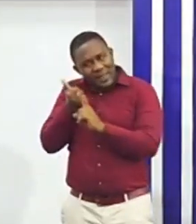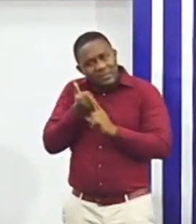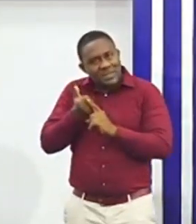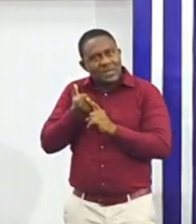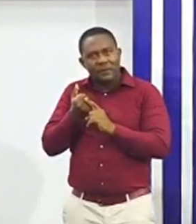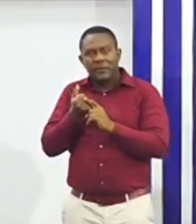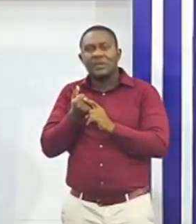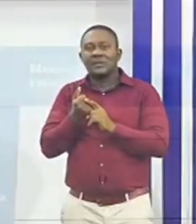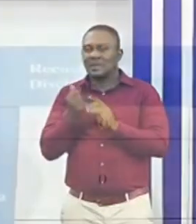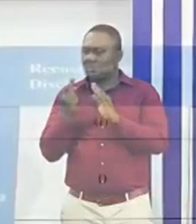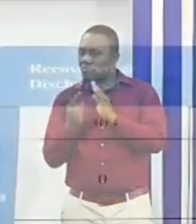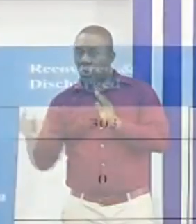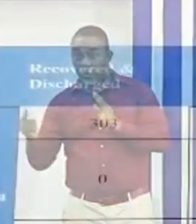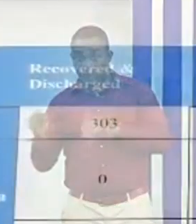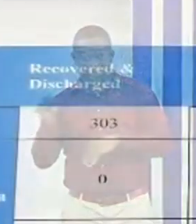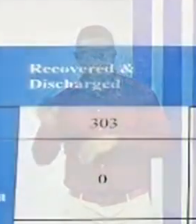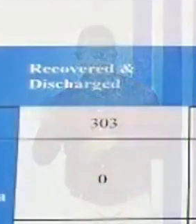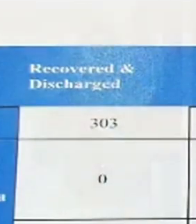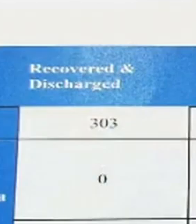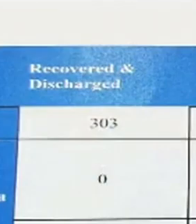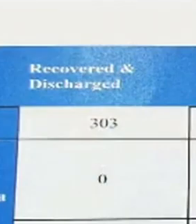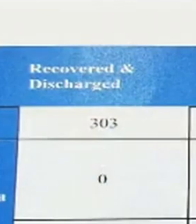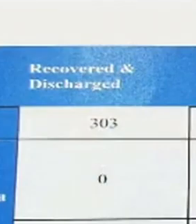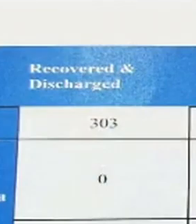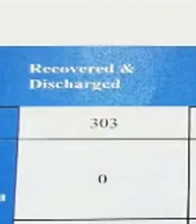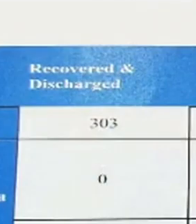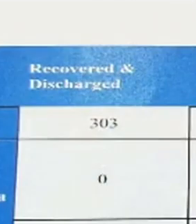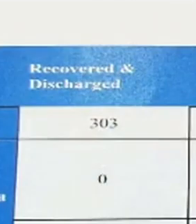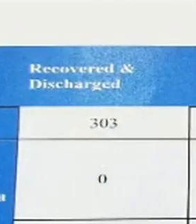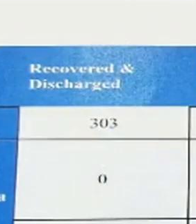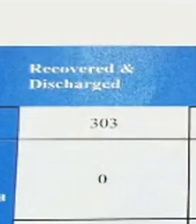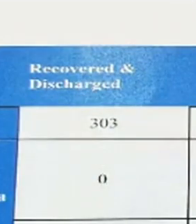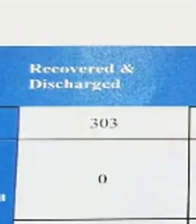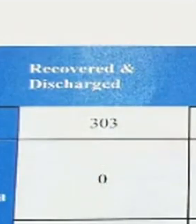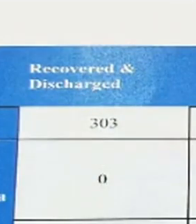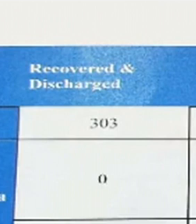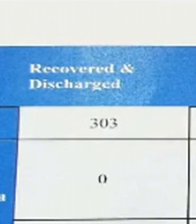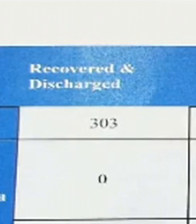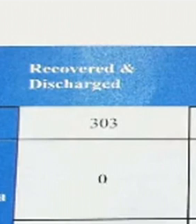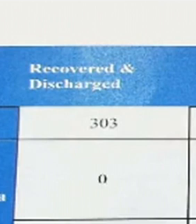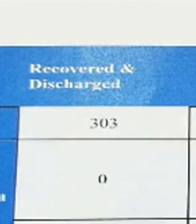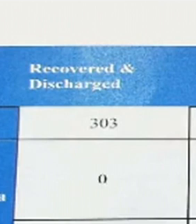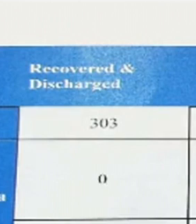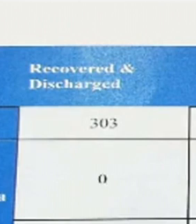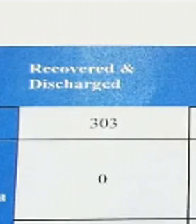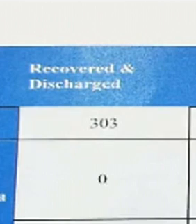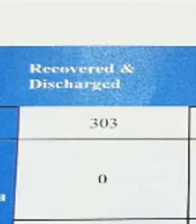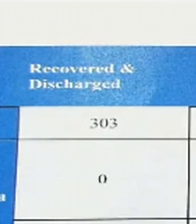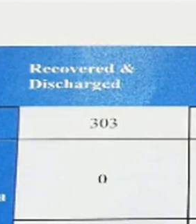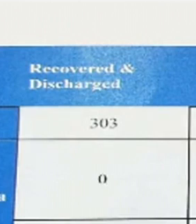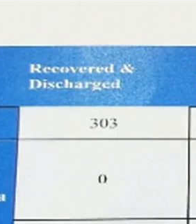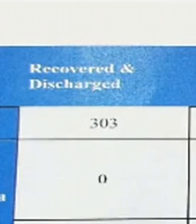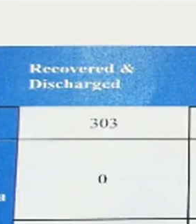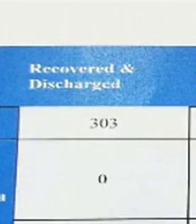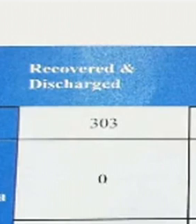kuya awata tazina ni zabala kpi anantanga na bon yella tata tala active